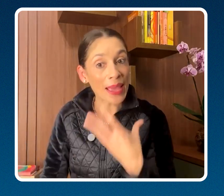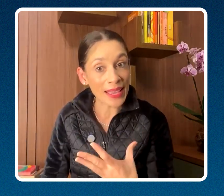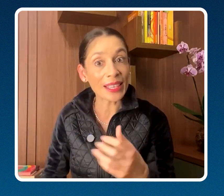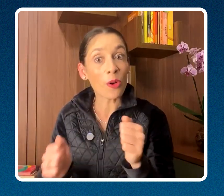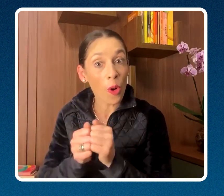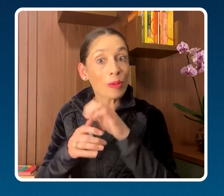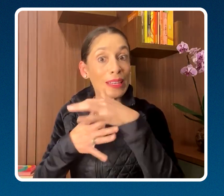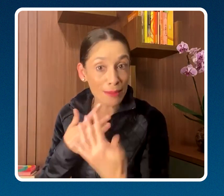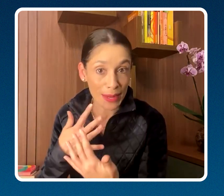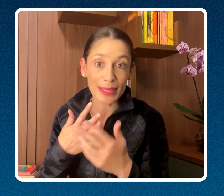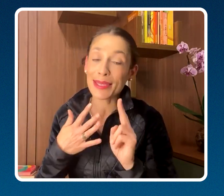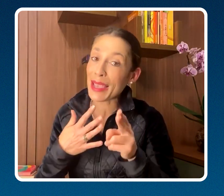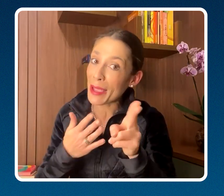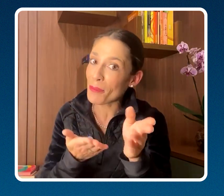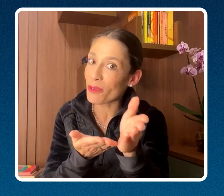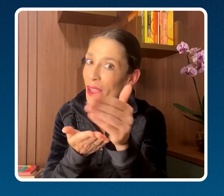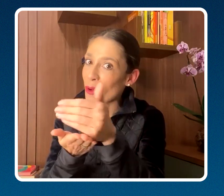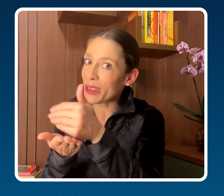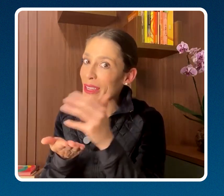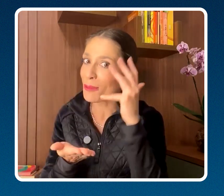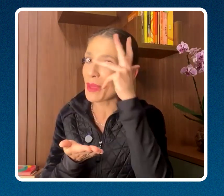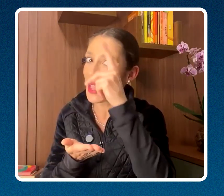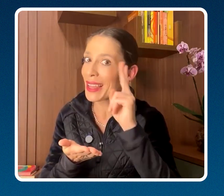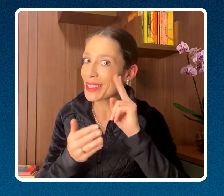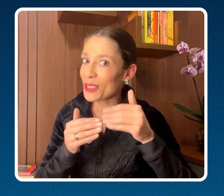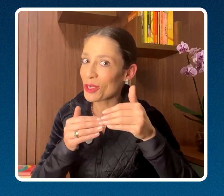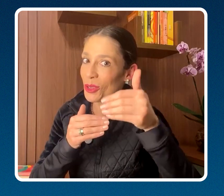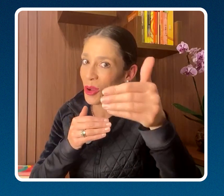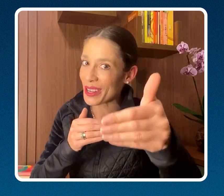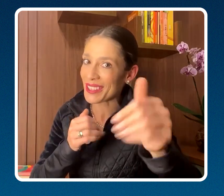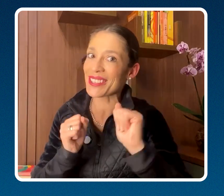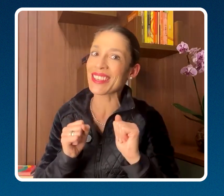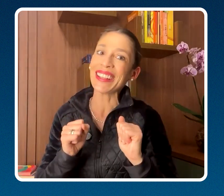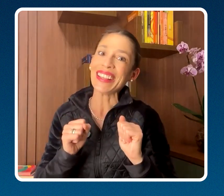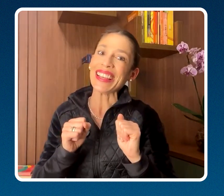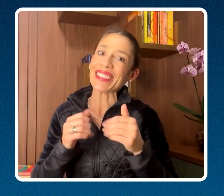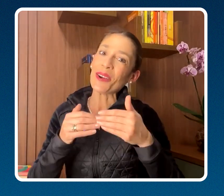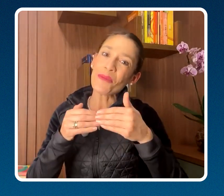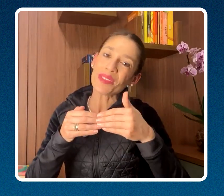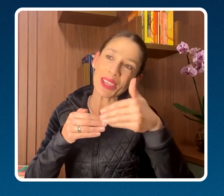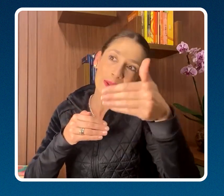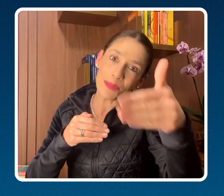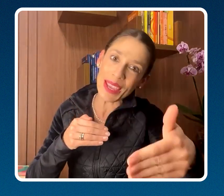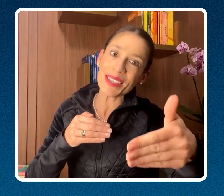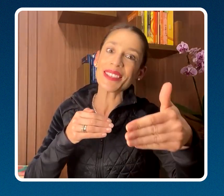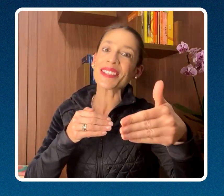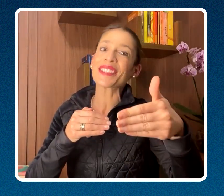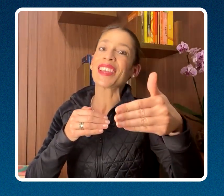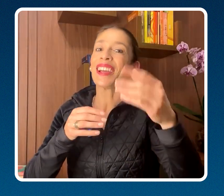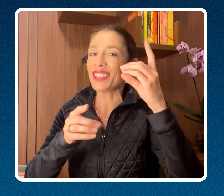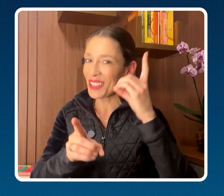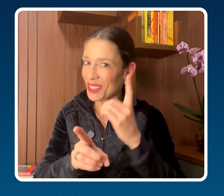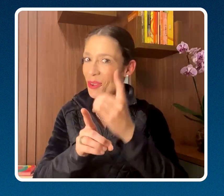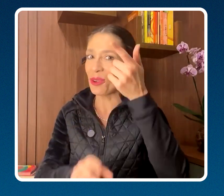o bem e com Libras sempre vai colher belas histórias. Então, daqui a uns